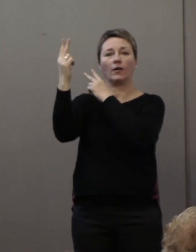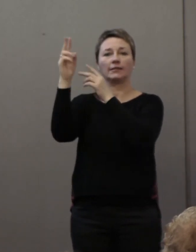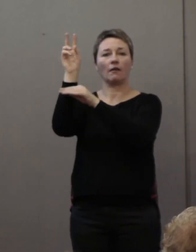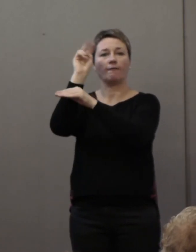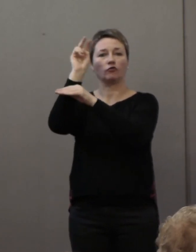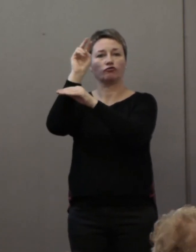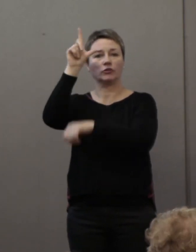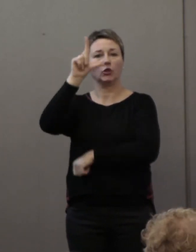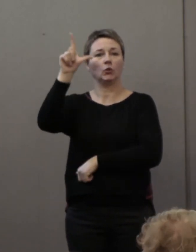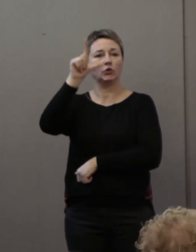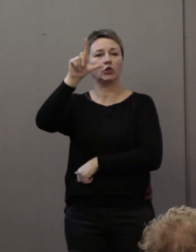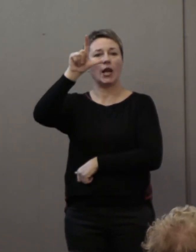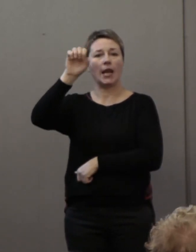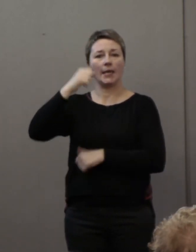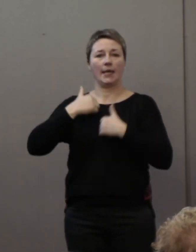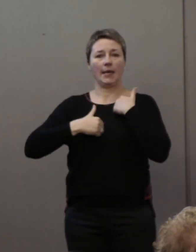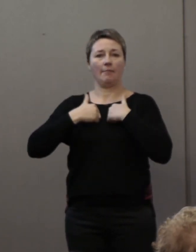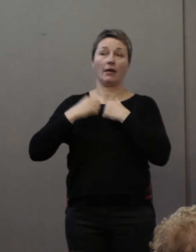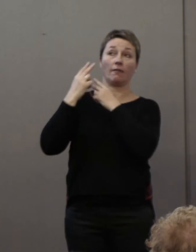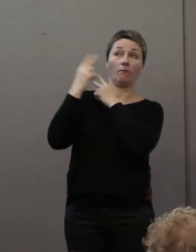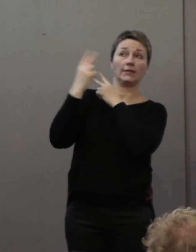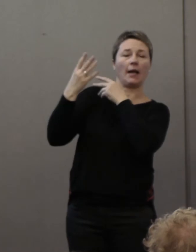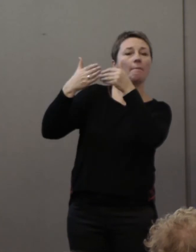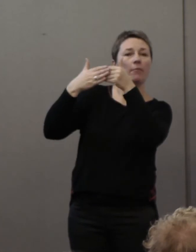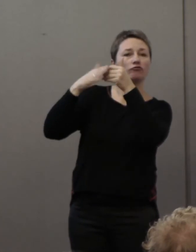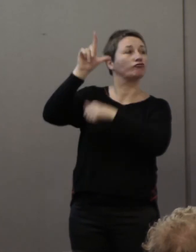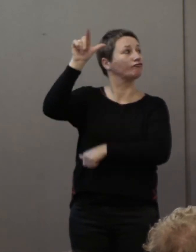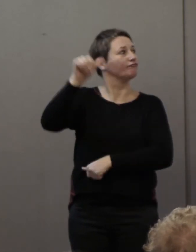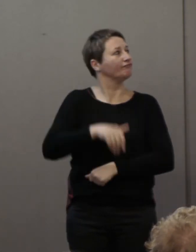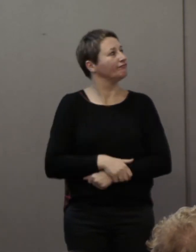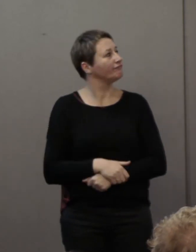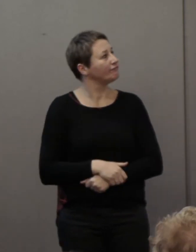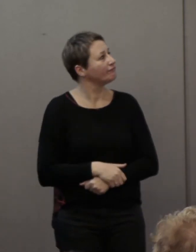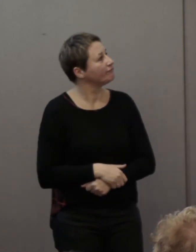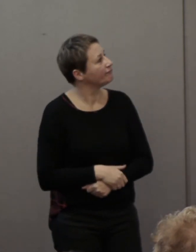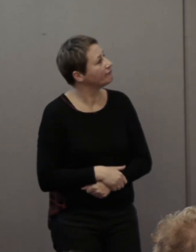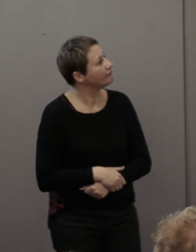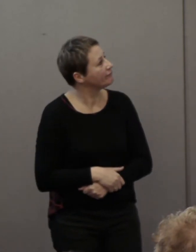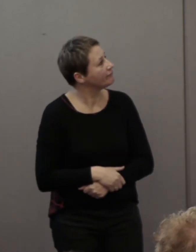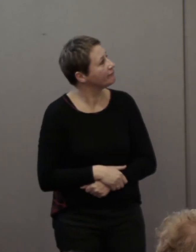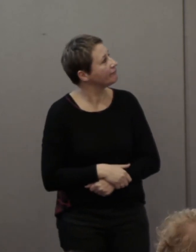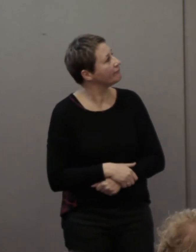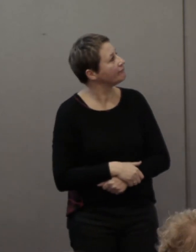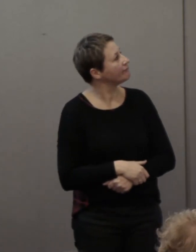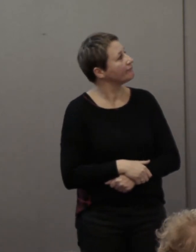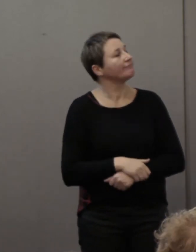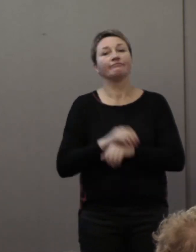dans la grande région, mais très proches en Haute-Saône, donc